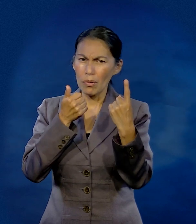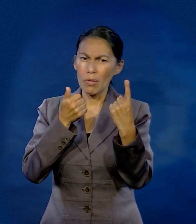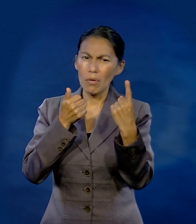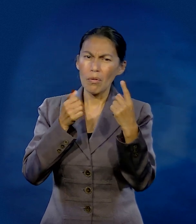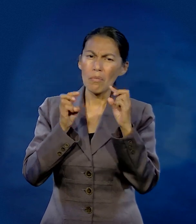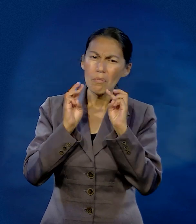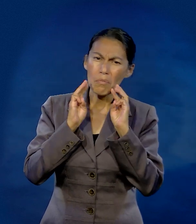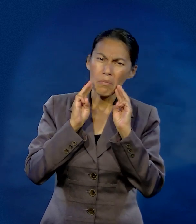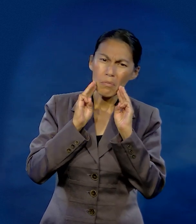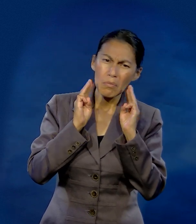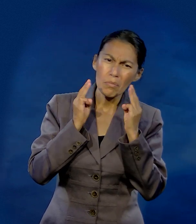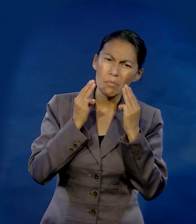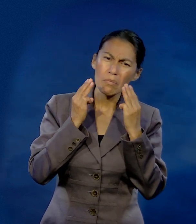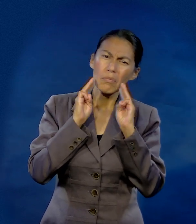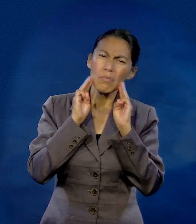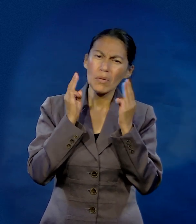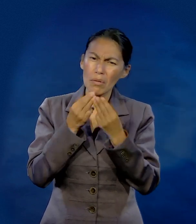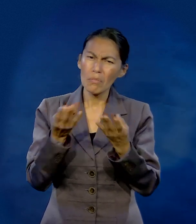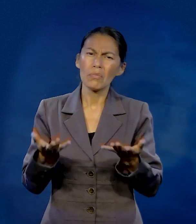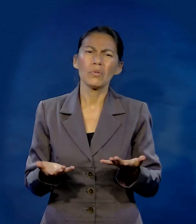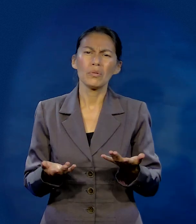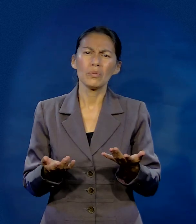Espíritu Santo para quién